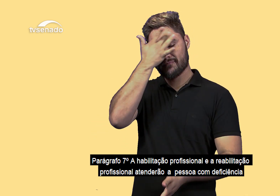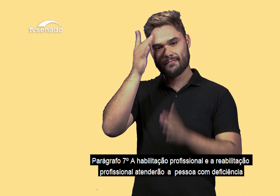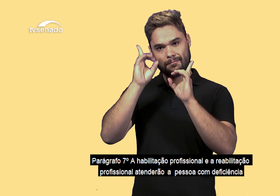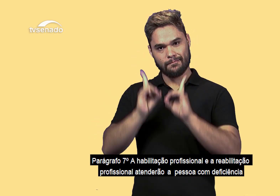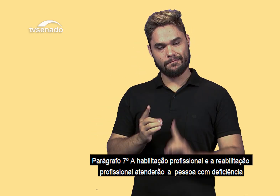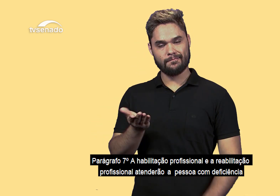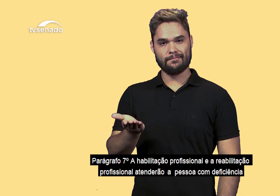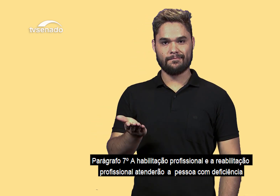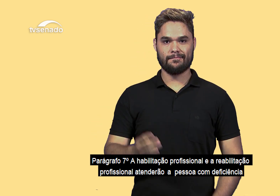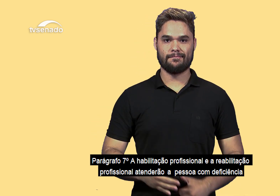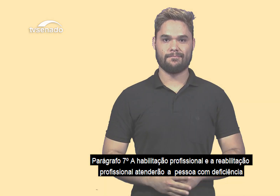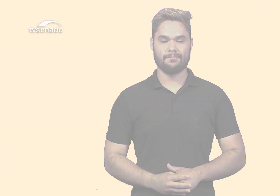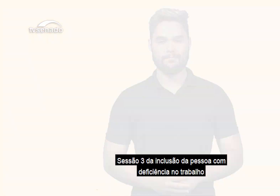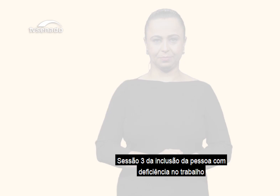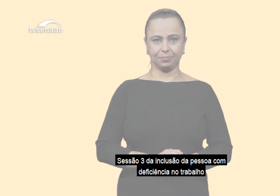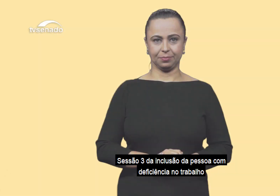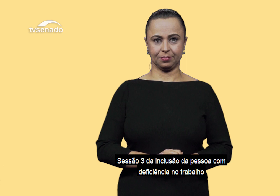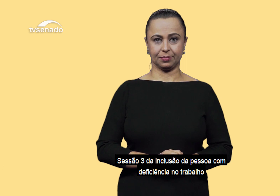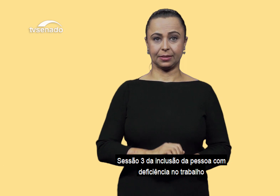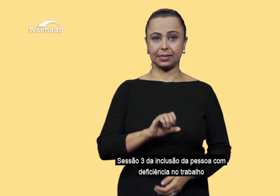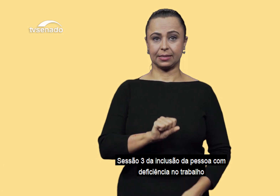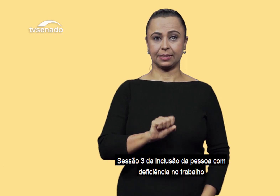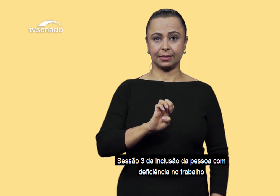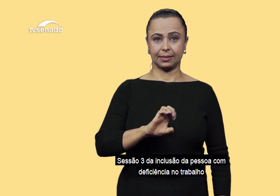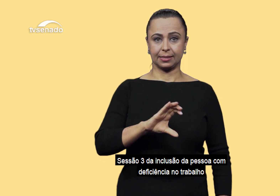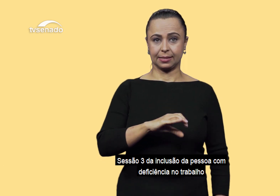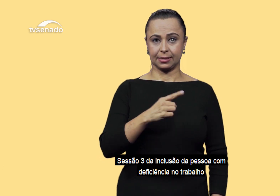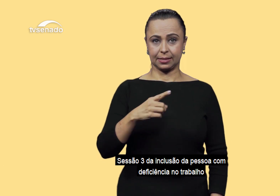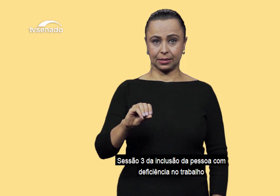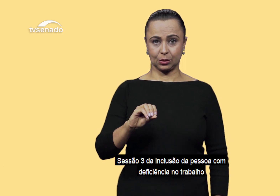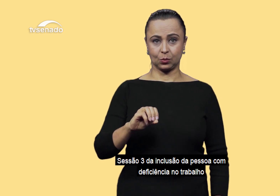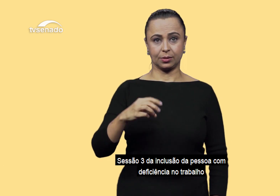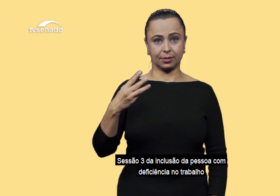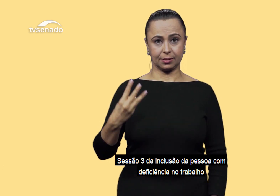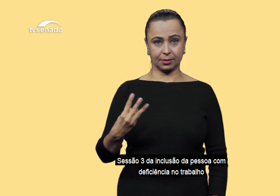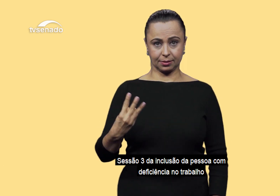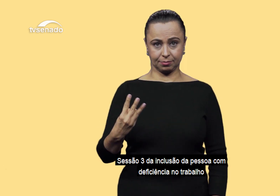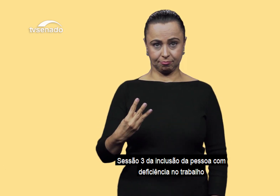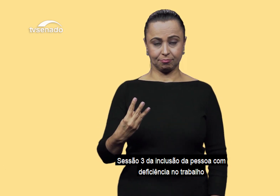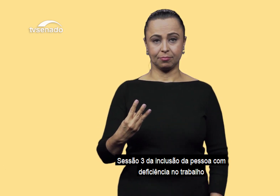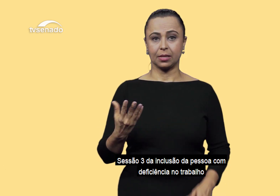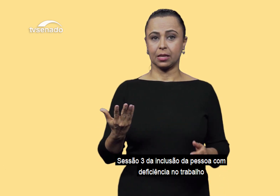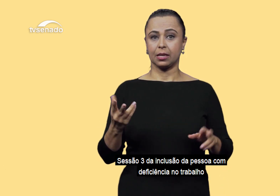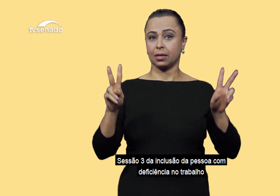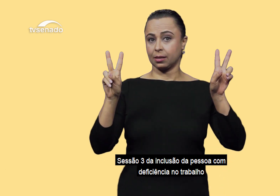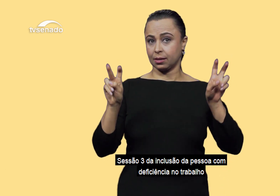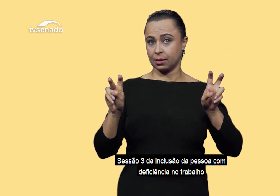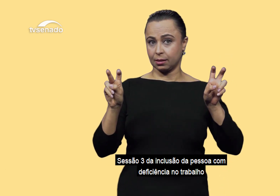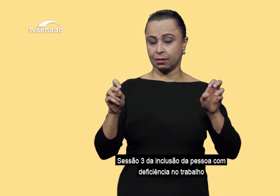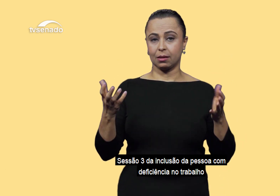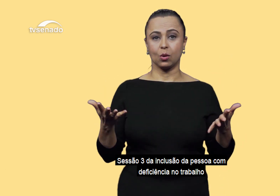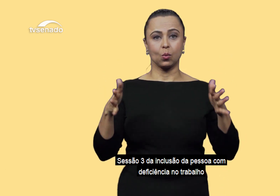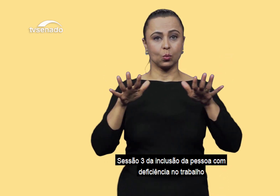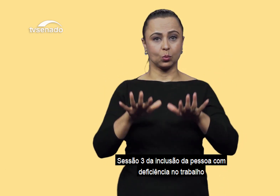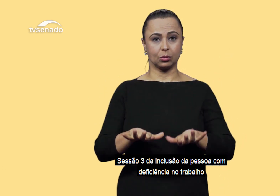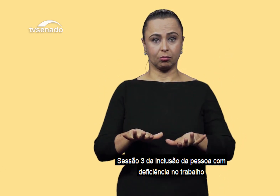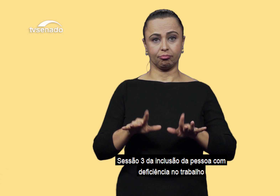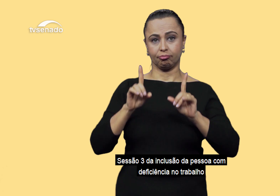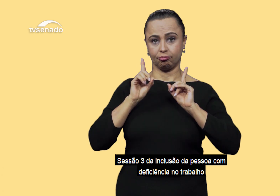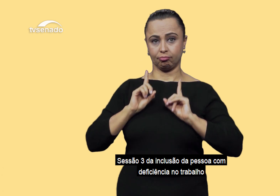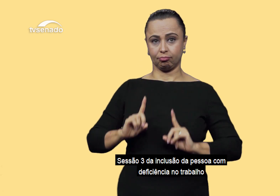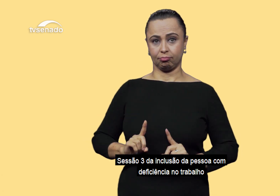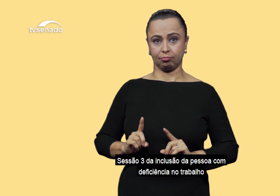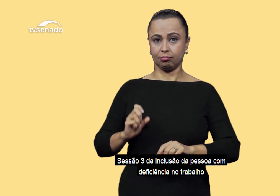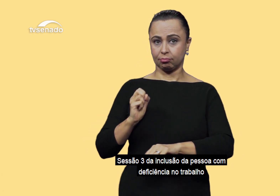deficiência. Sessão 3 Da inclusão da pessoa com deficiência